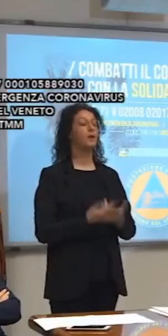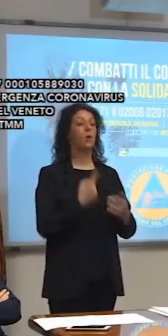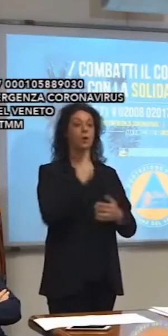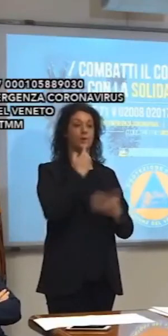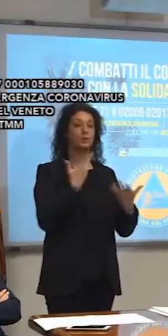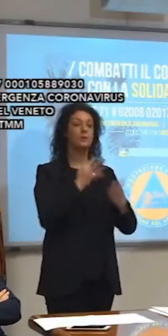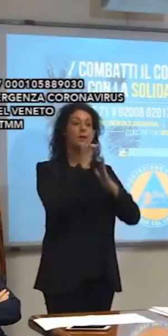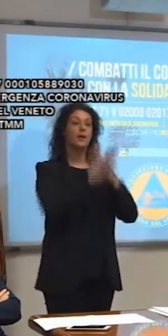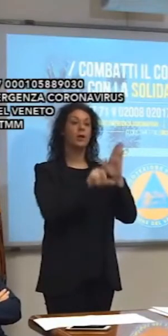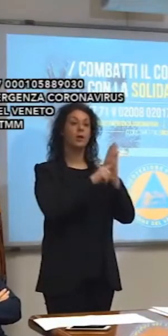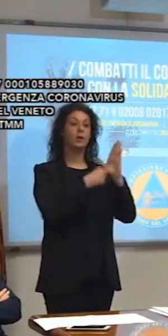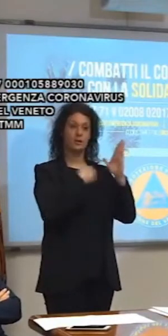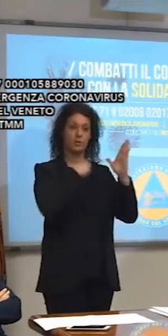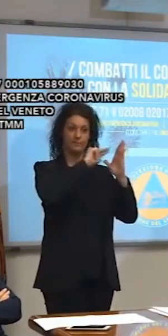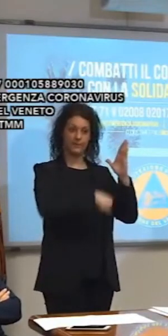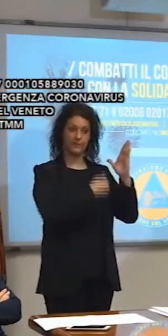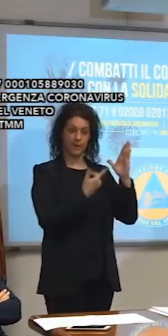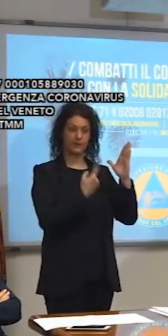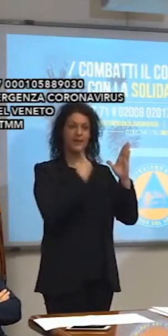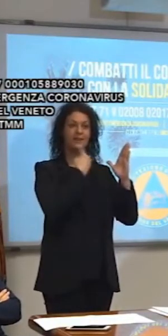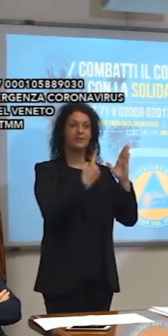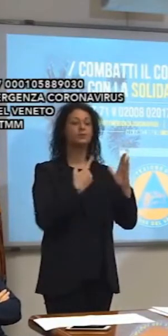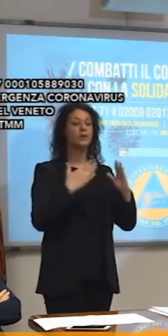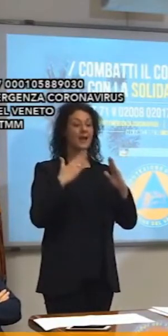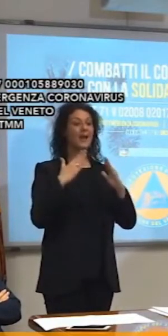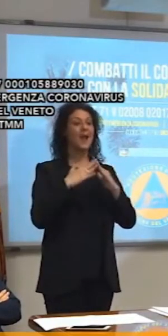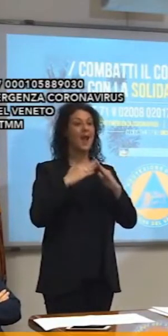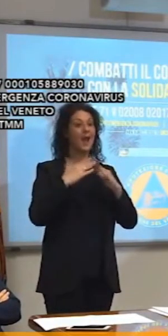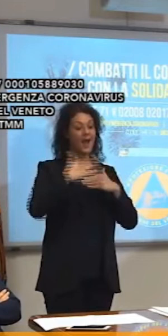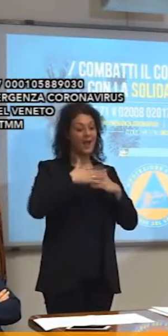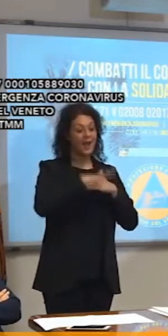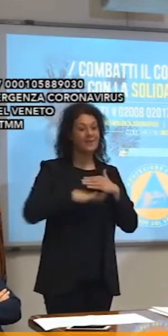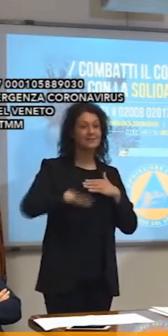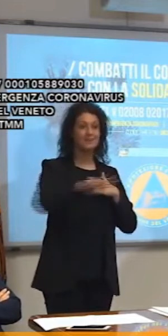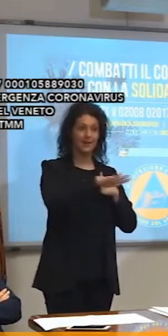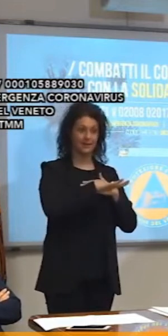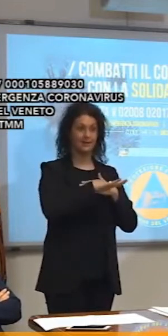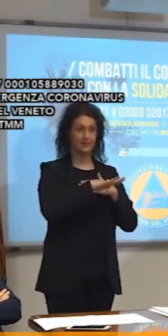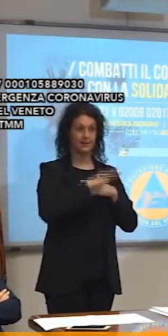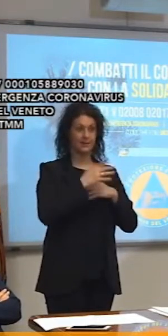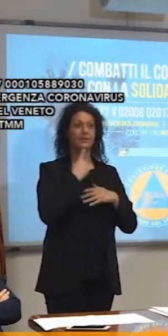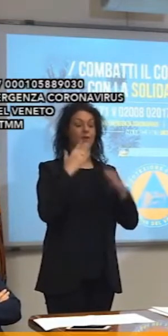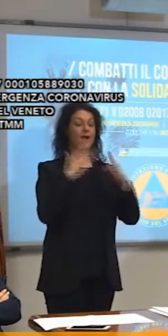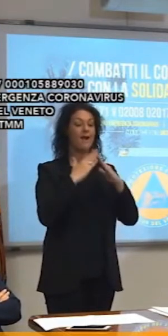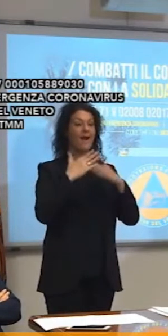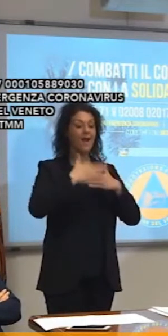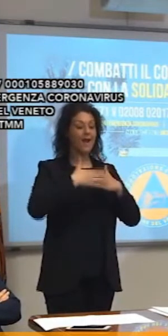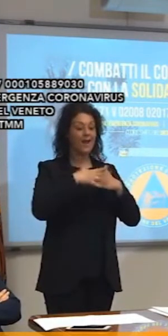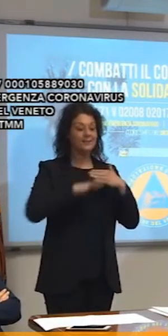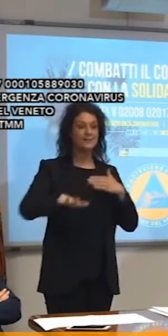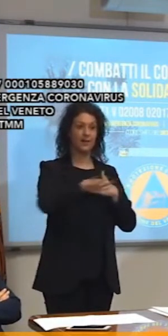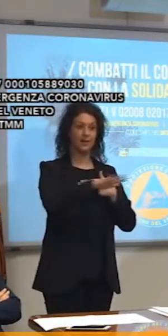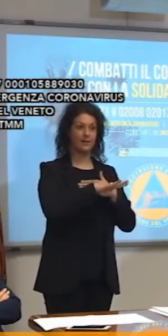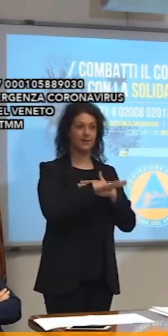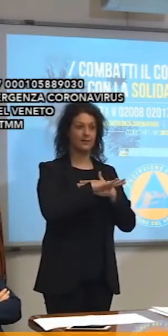Ho firmato un'ordinanza nella quale si parla di vicinanza dell'abitazione, no? In prossimità e in vicinanza dell'abitazione. Ecco, vorrei